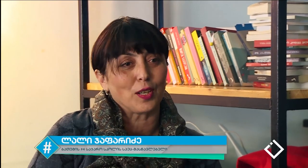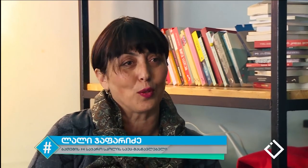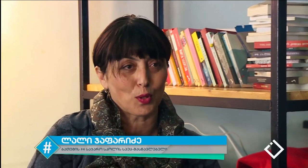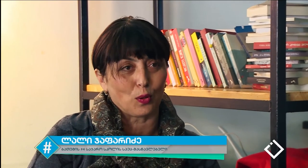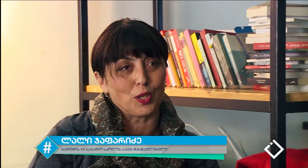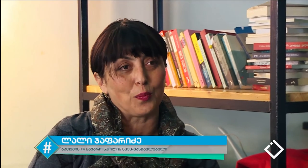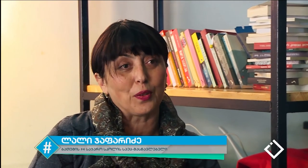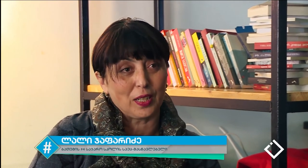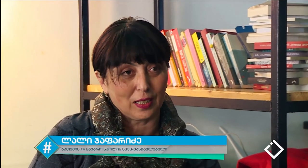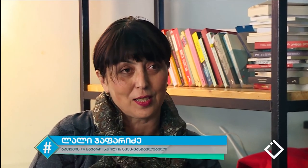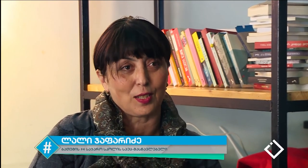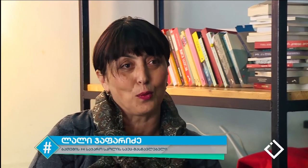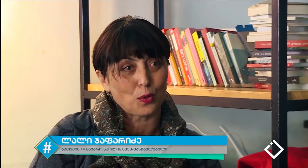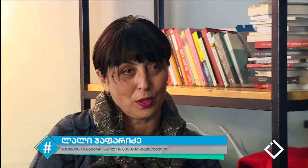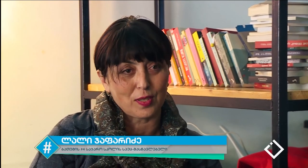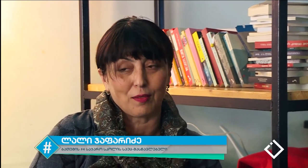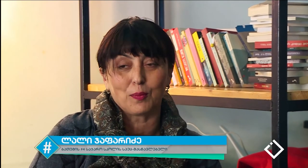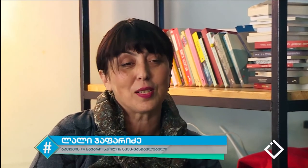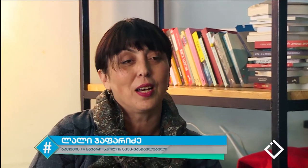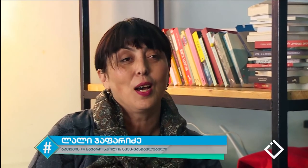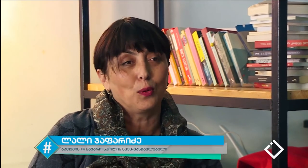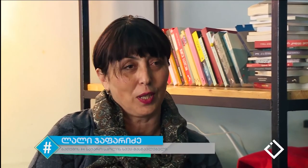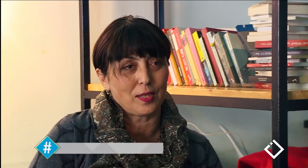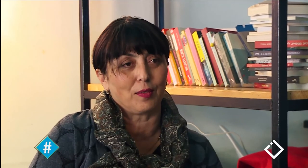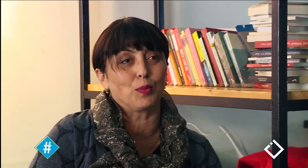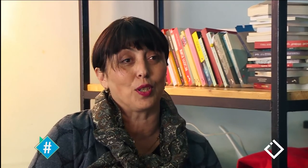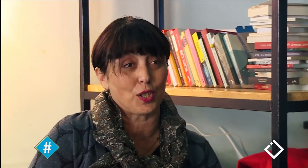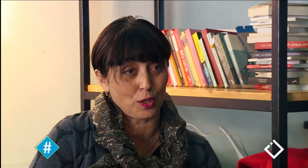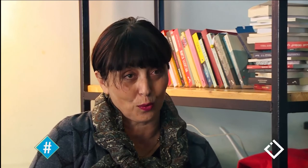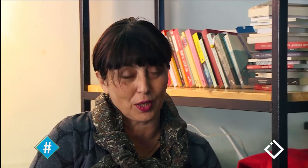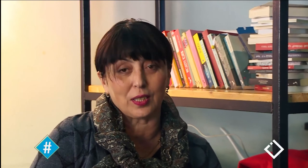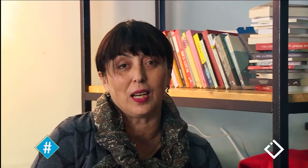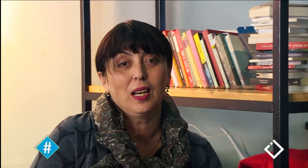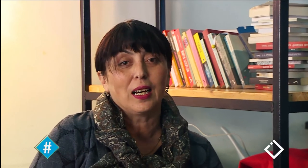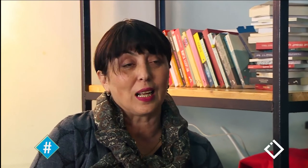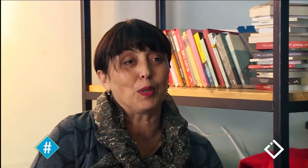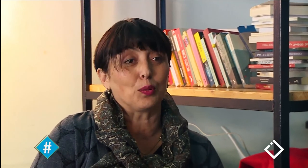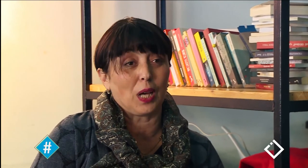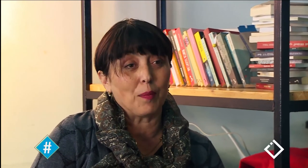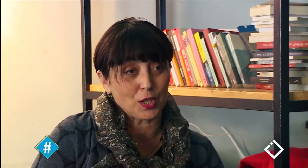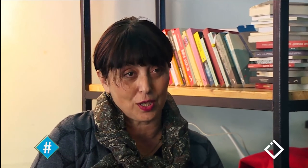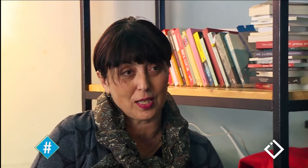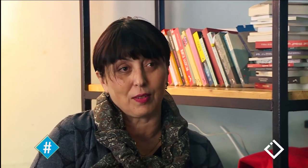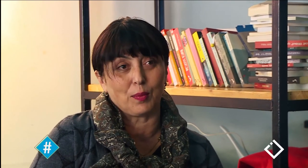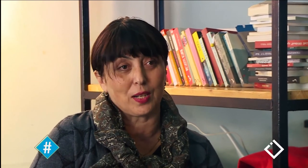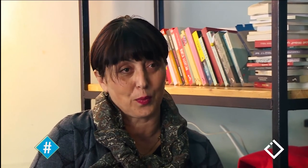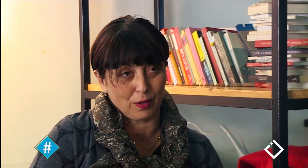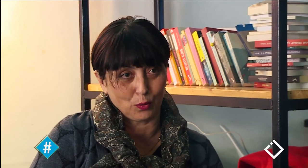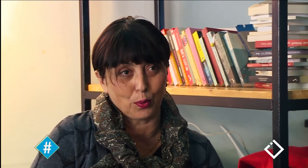რომ სკოლაში პირველი კლასიდან უცხო ენის სწავლებას უნდა ისწავლებოდეს ჟესტური ენა, რამე თუ თამაშით სწავლება არის ბევრად უფრო